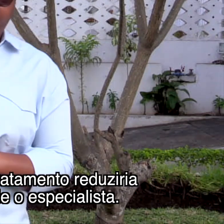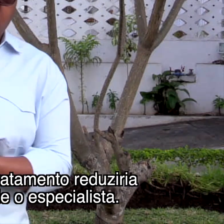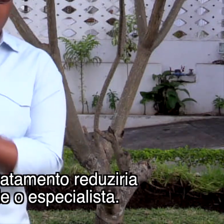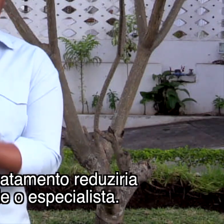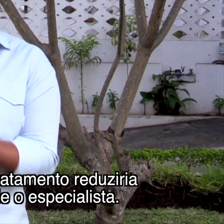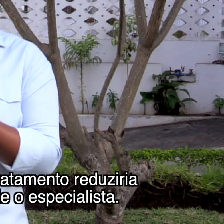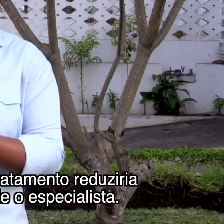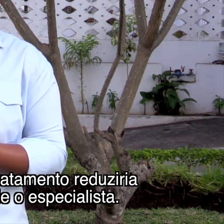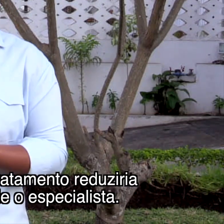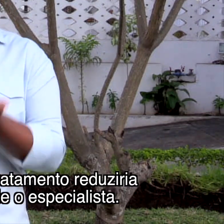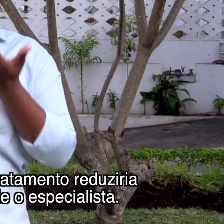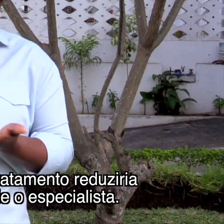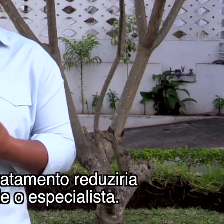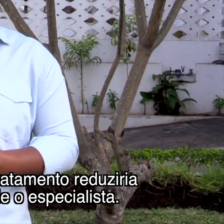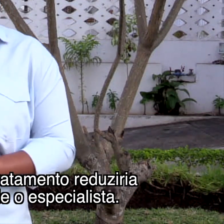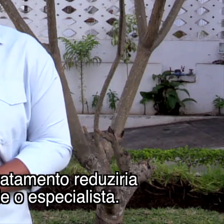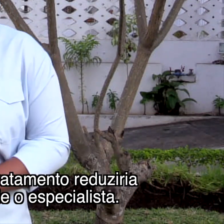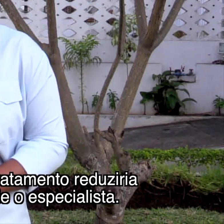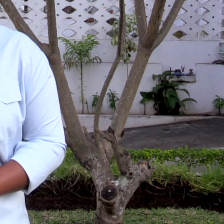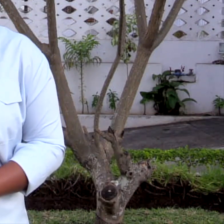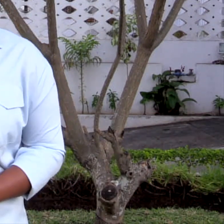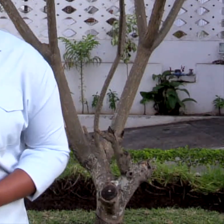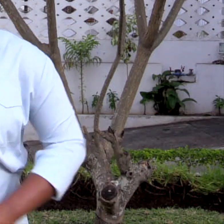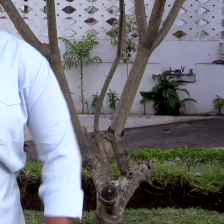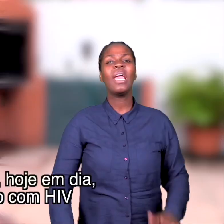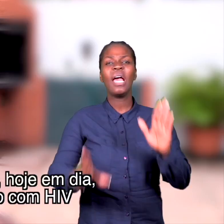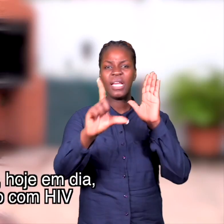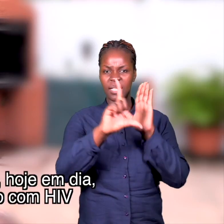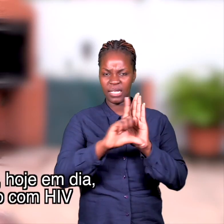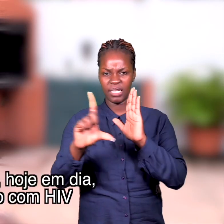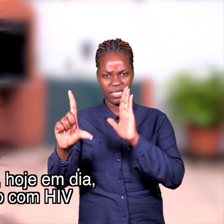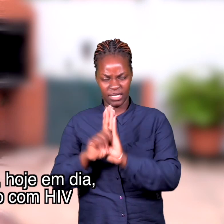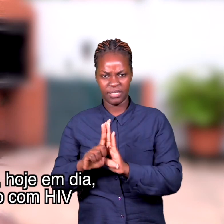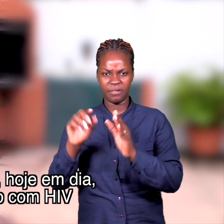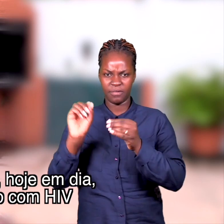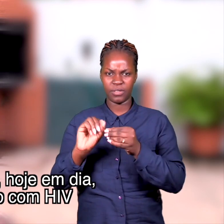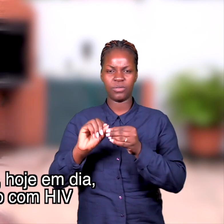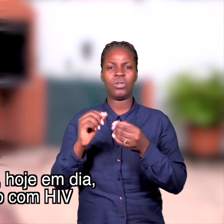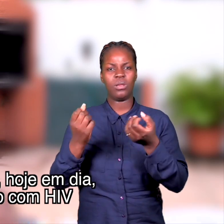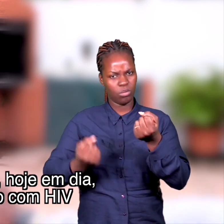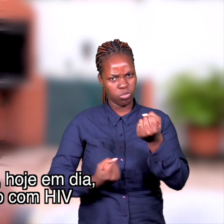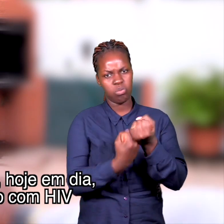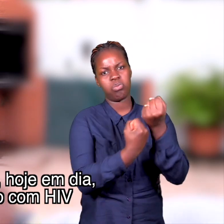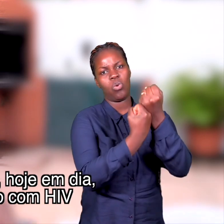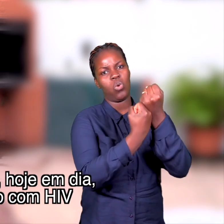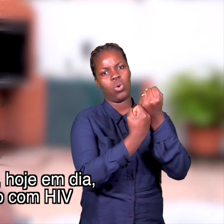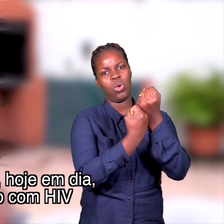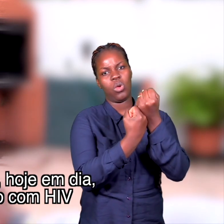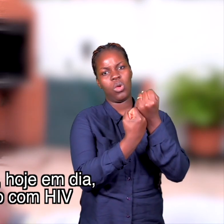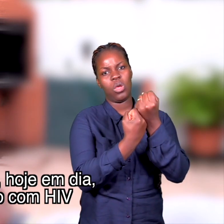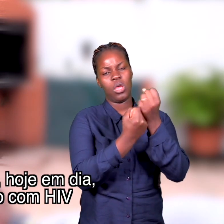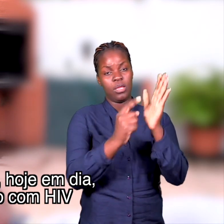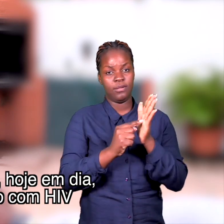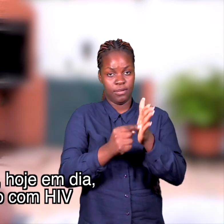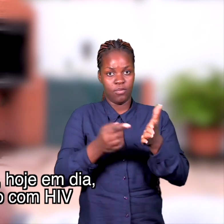reduziria significativamente, defende o especialista. E as leis permitem isso. Hoje em